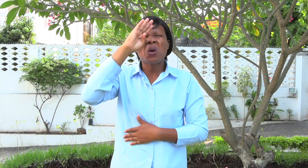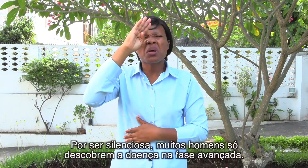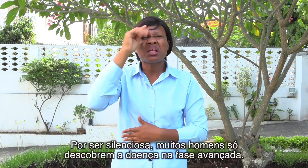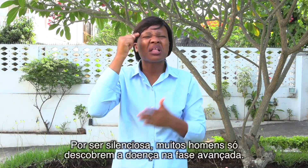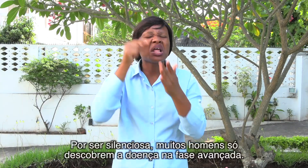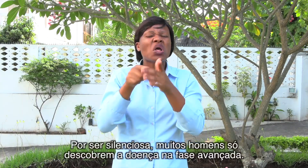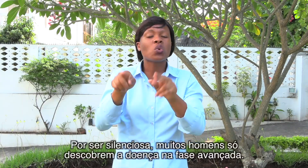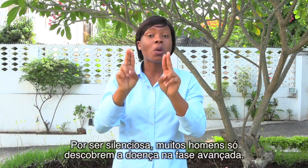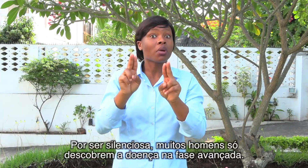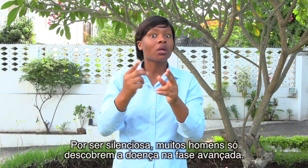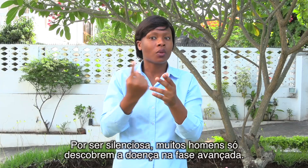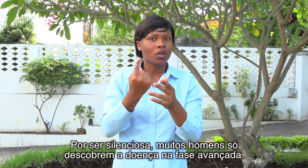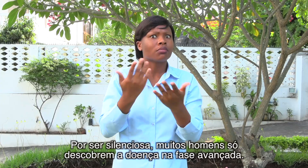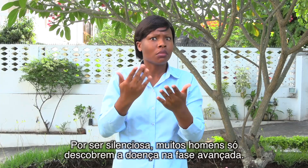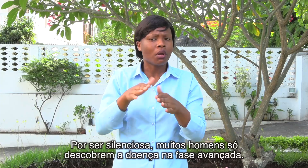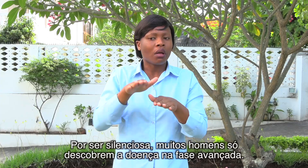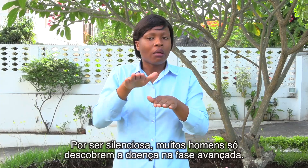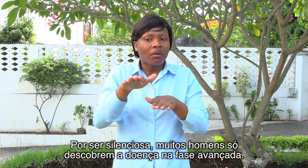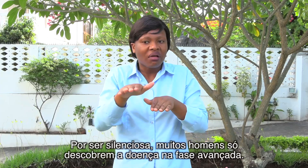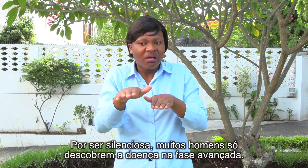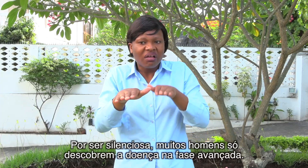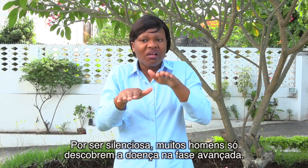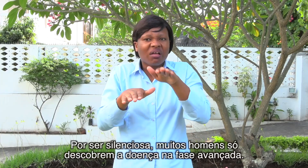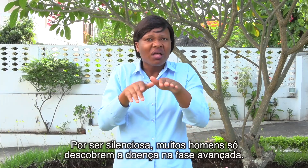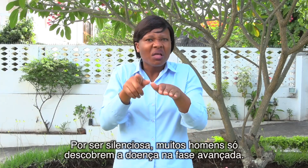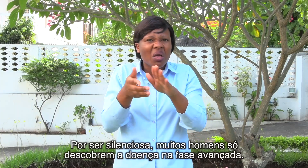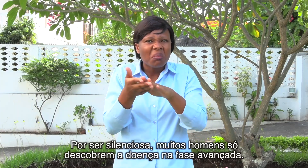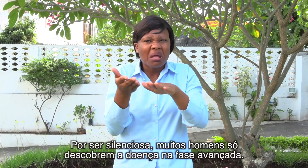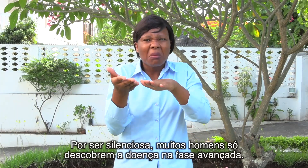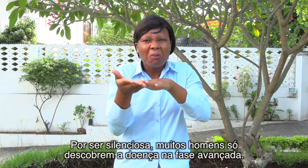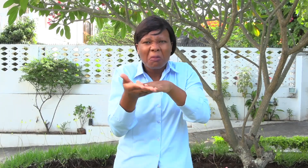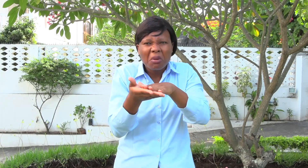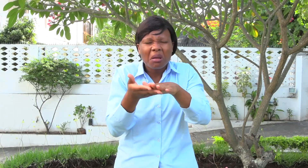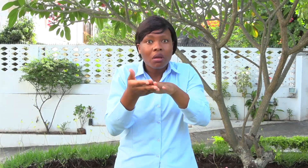Por ser silenciosa, muitos homens só descobrem a doença na fase avançada.